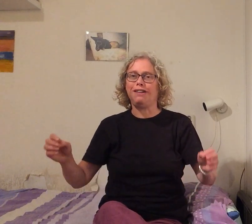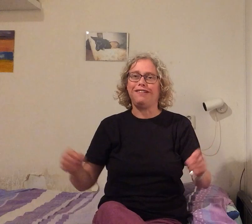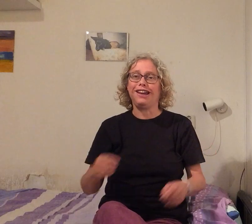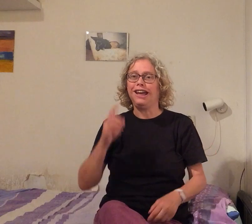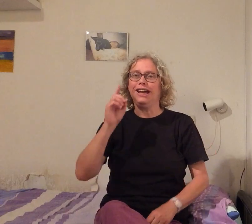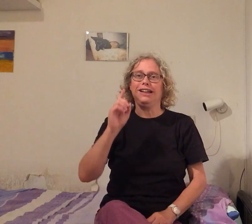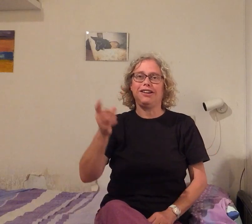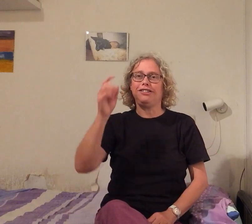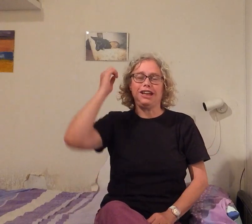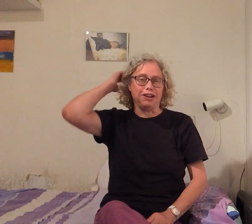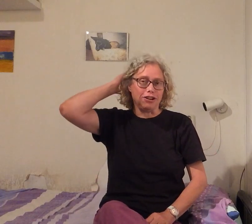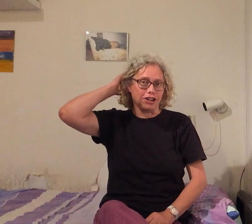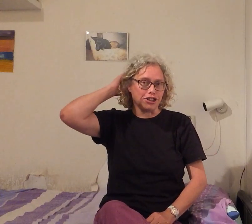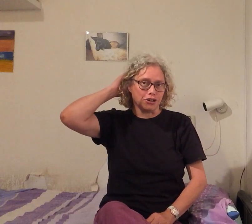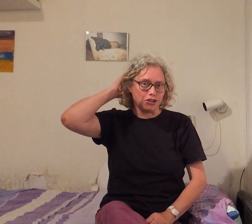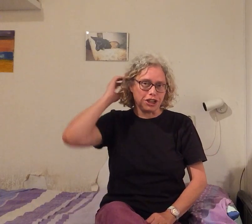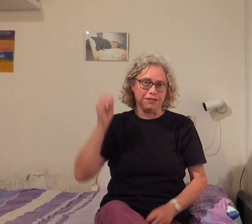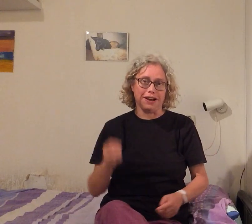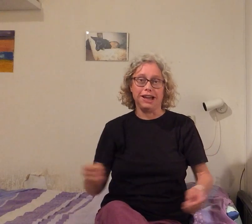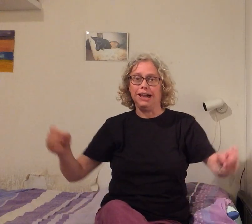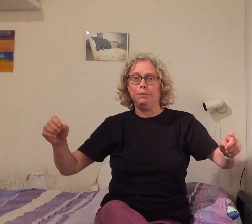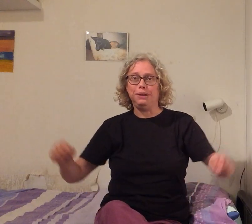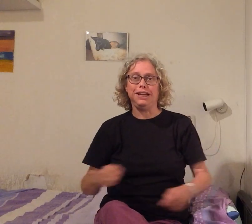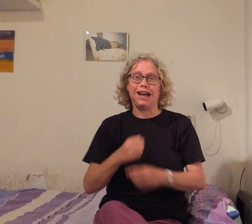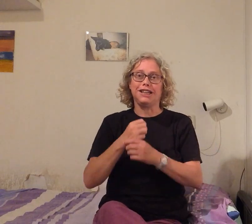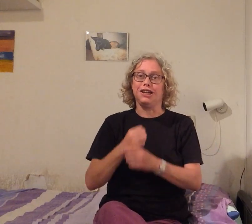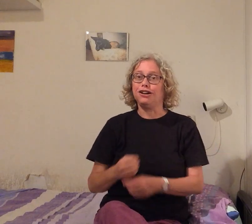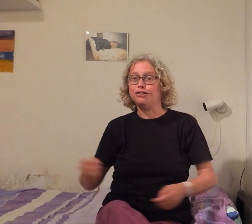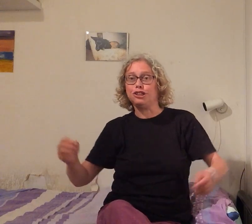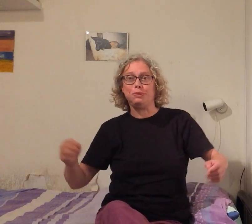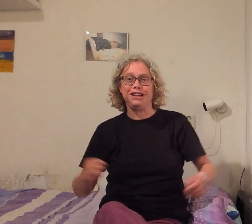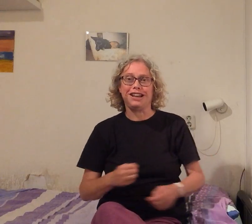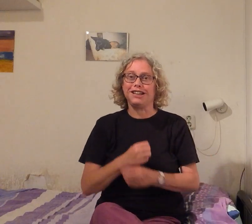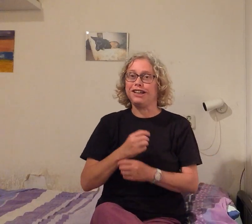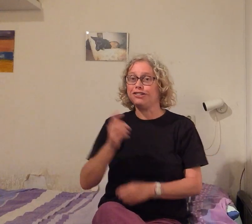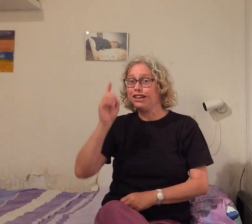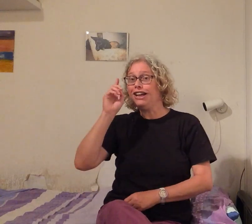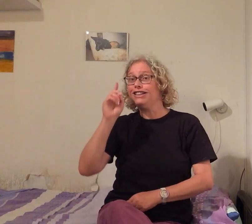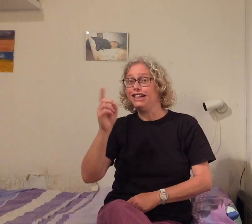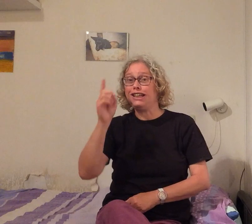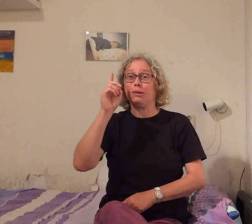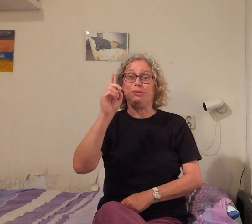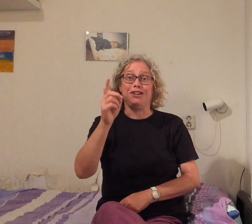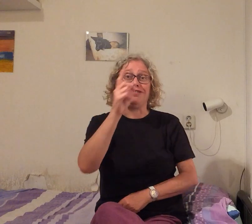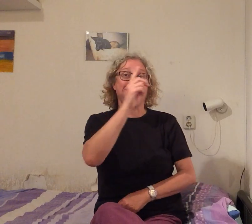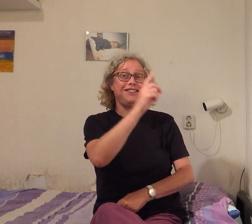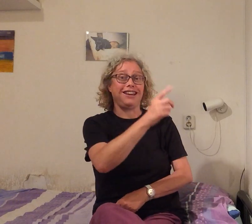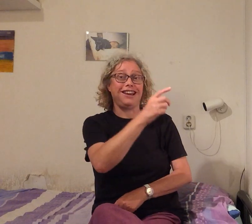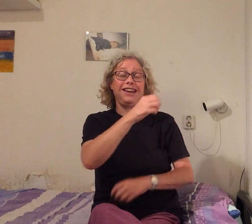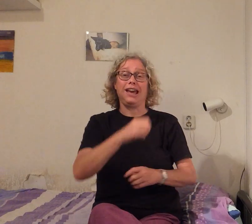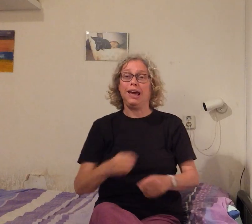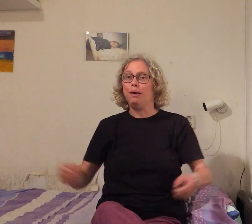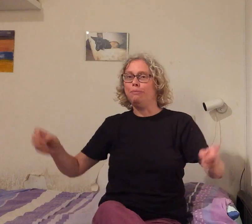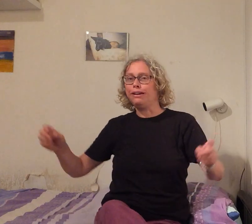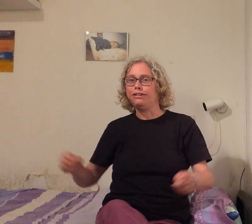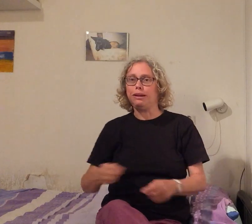plafai, dat die door de schoorsteen waai. Pina Jones, Pina Jones, zit op de wc, met